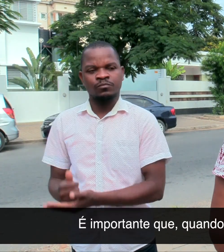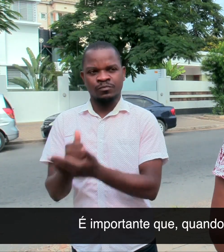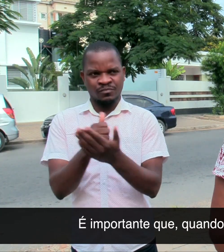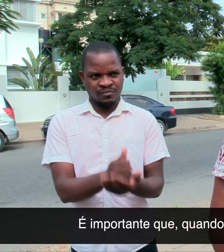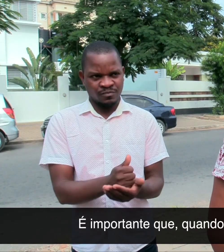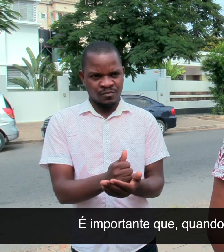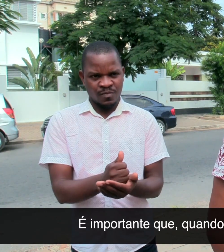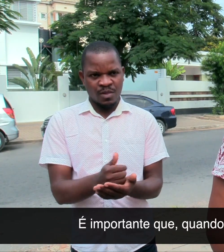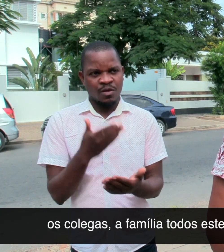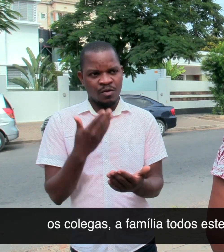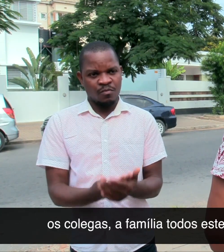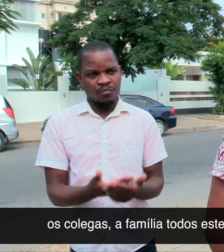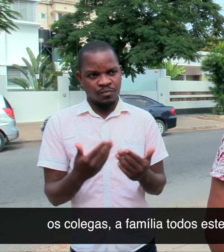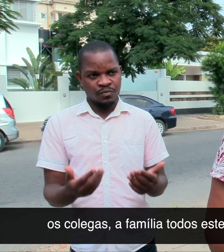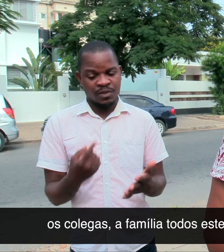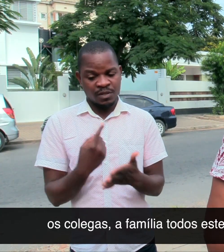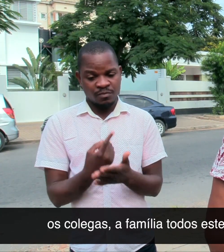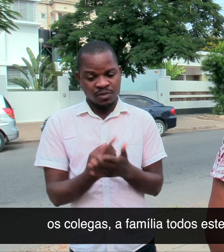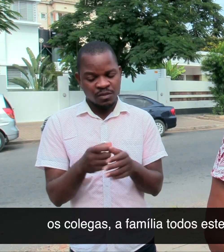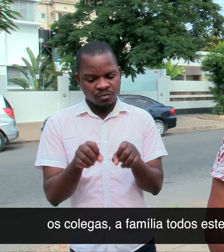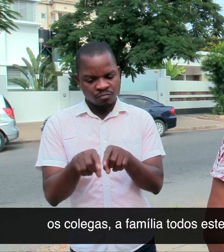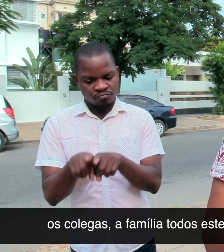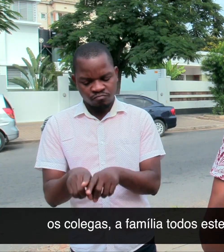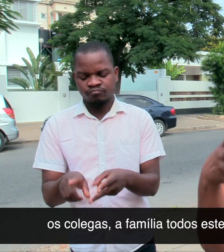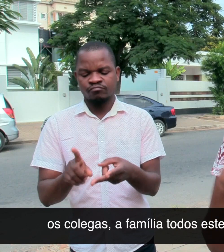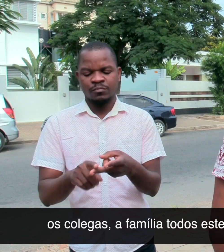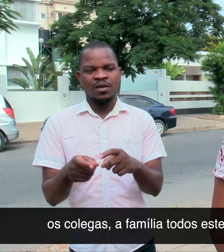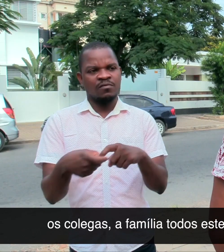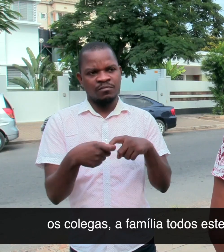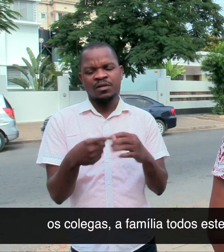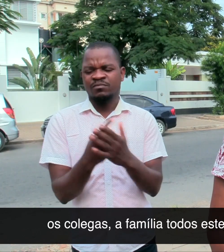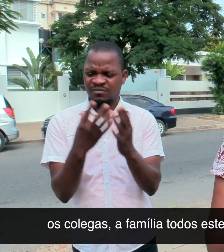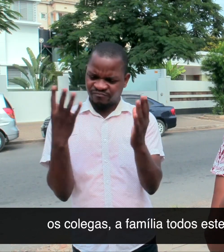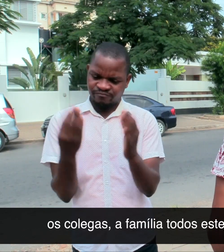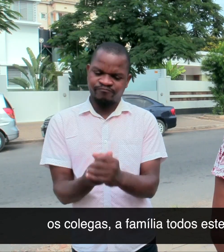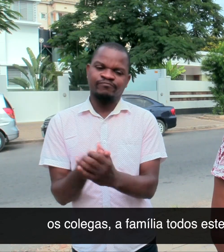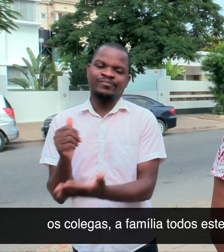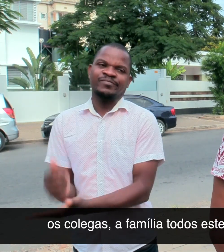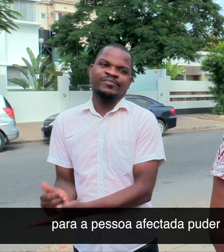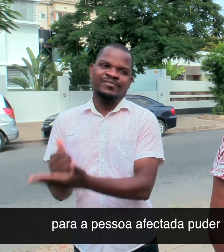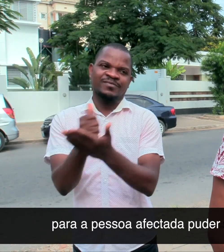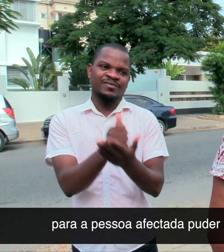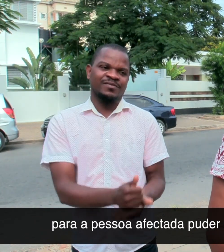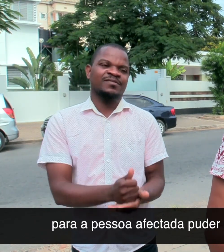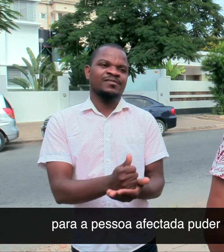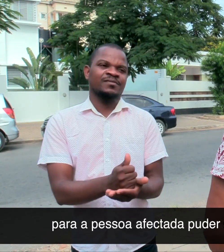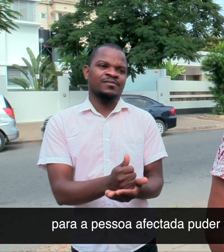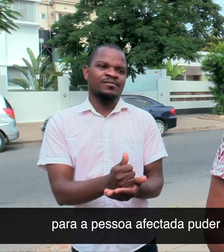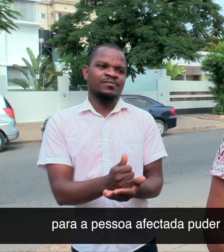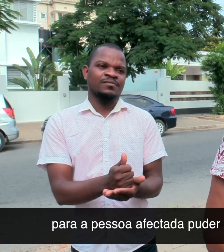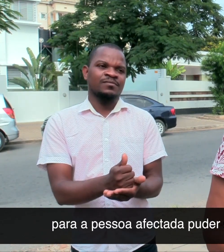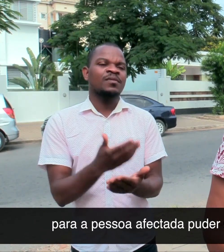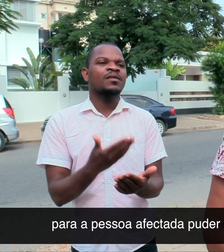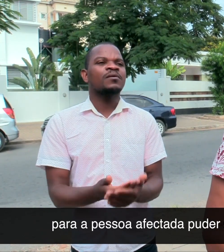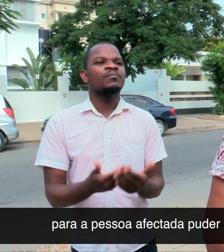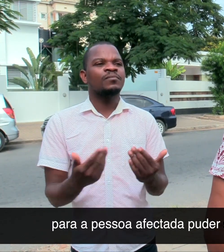surgem casos desses, os colegas, as famílias, todos estejamos juntos para dar apoio, não é? Para